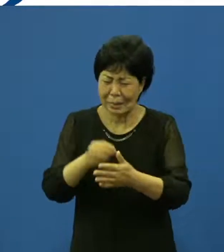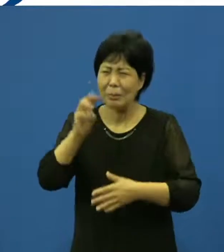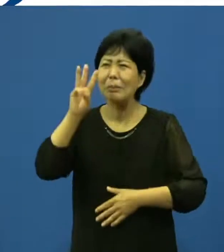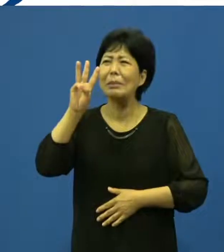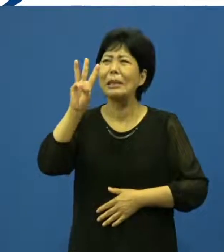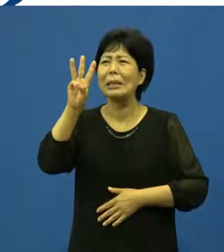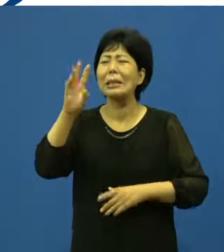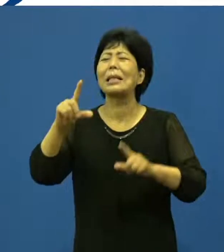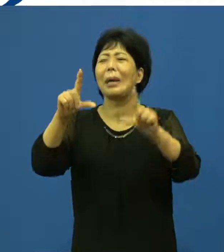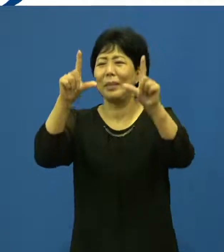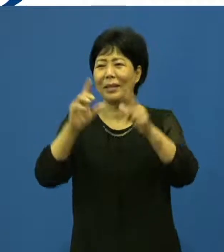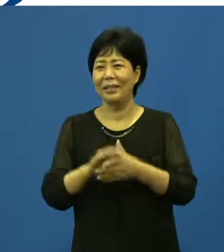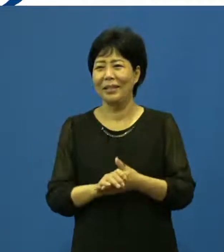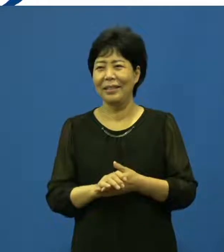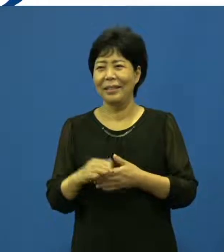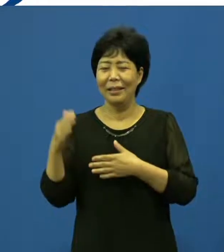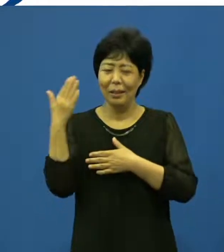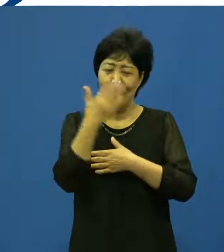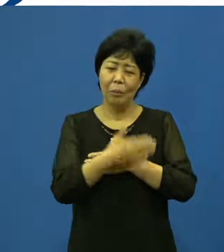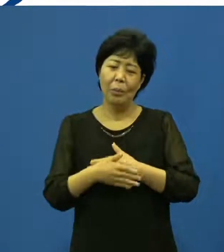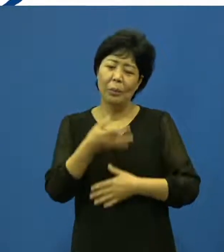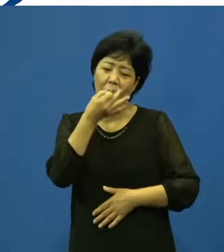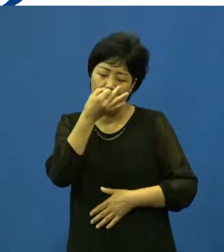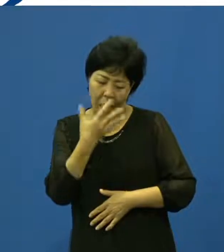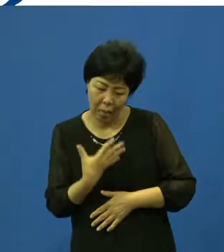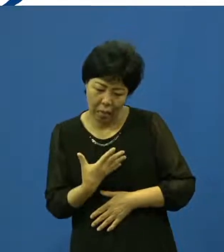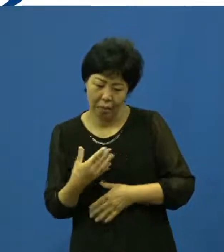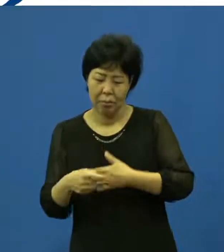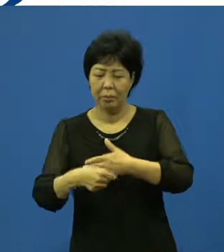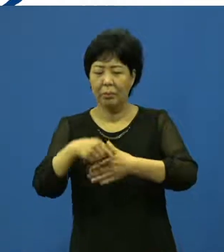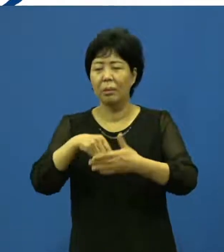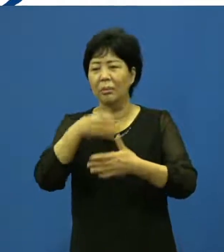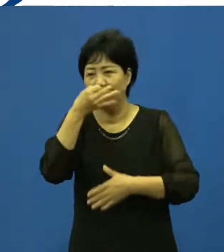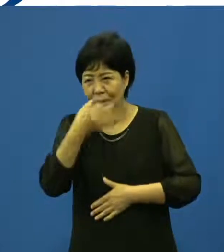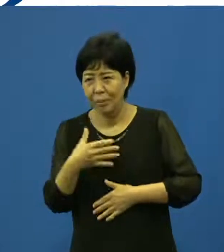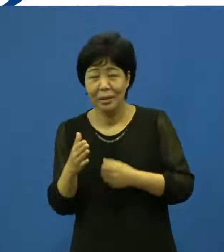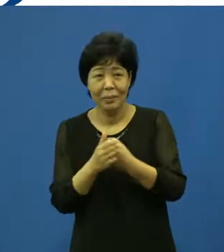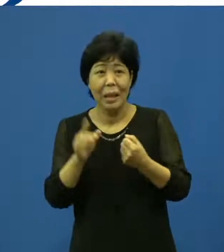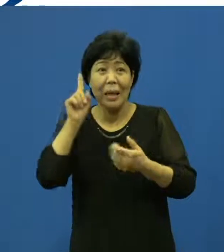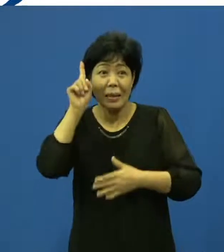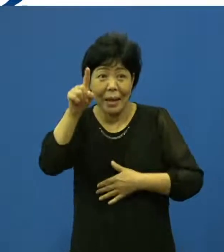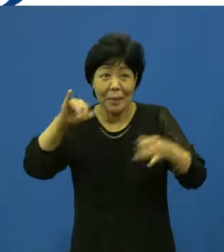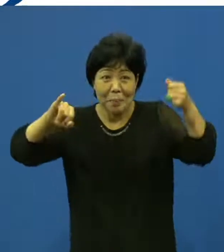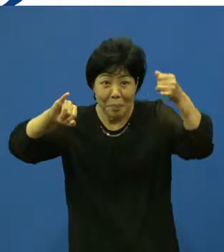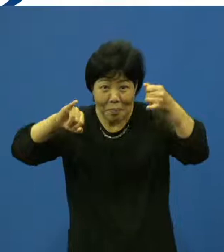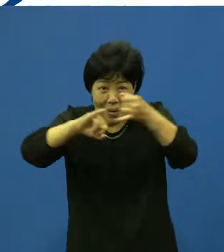몸도 마음도 굉장히 힘들어집니다. 내일 아침에 승리하시기를 바라겠습니다.